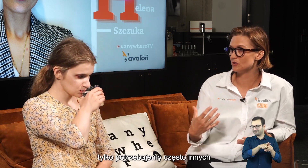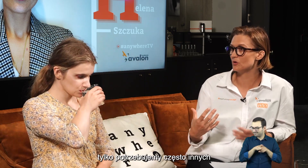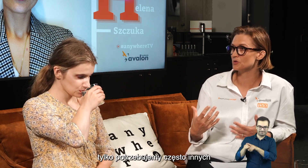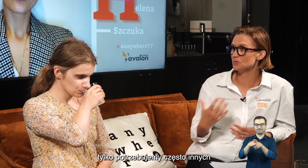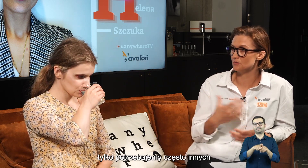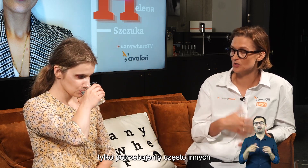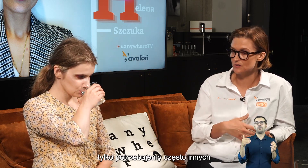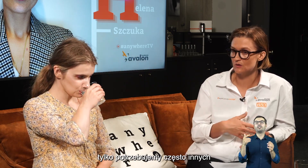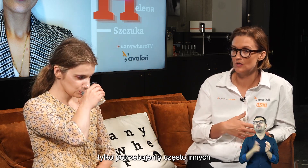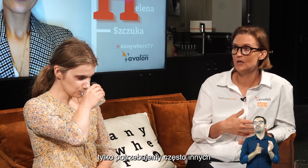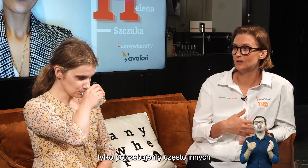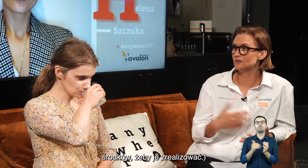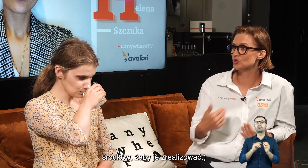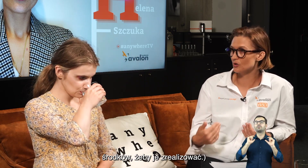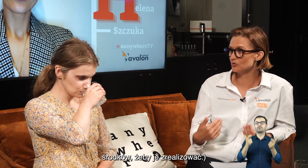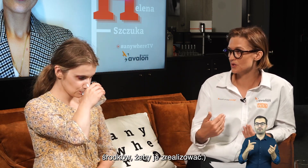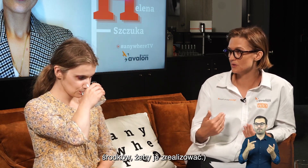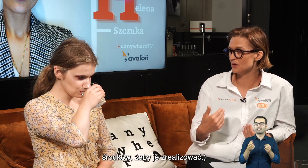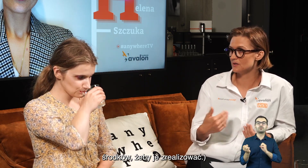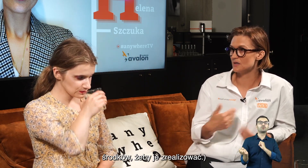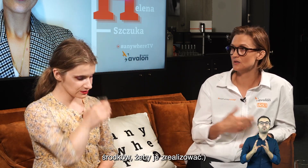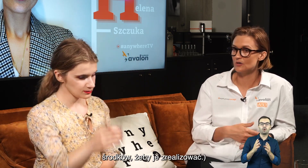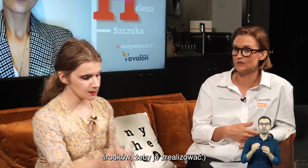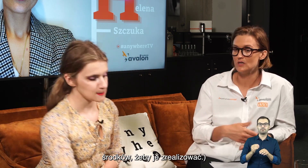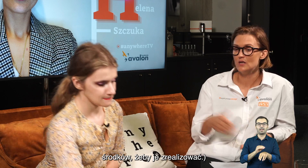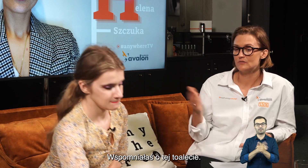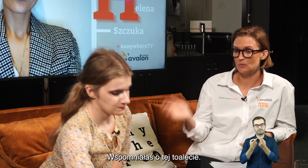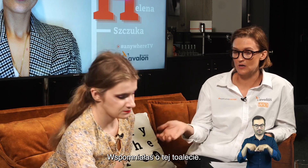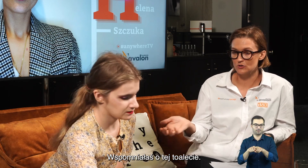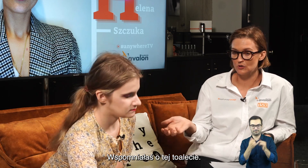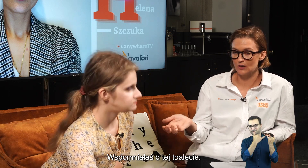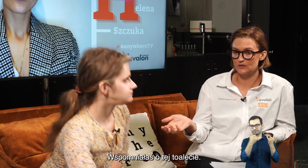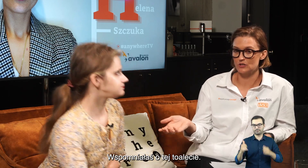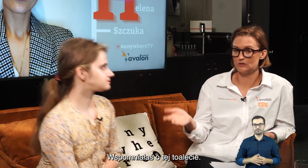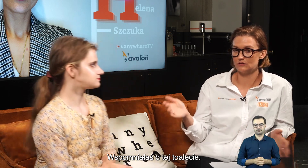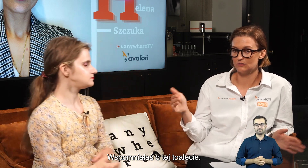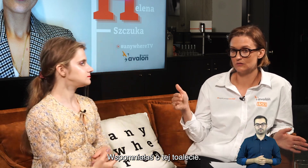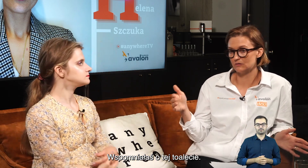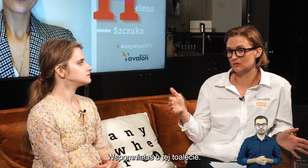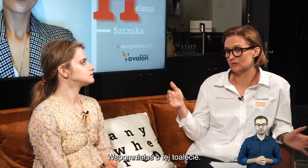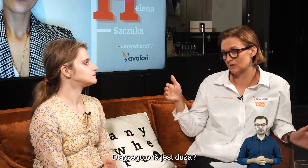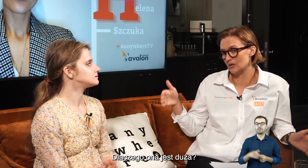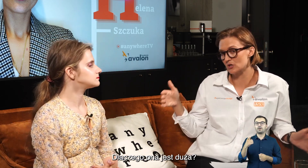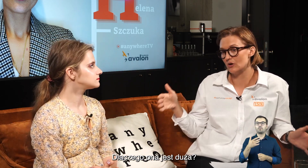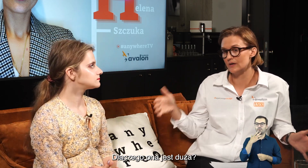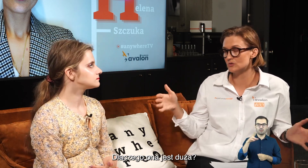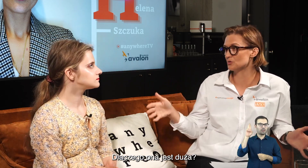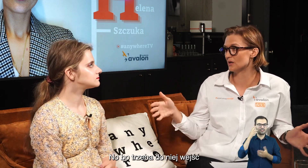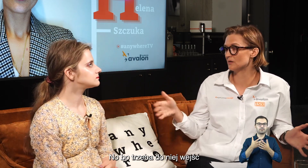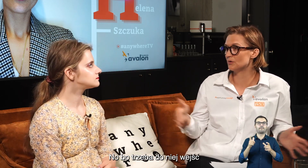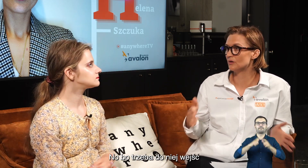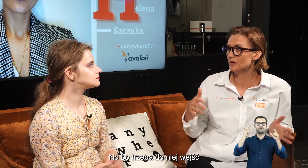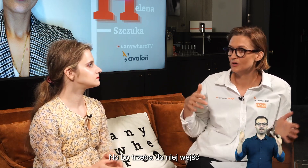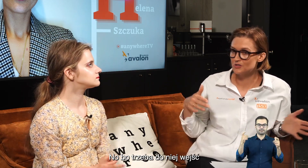same, tylko potrzebujemy często innych środków, żeby je zrealizować. Wspomniałaś o tej toalecie. Metody, dokładnie. Dlaczego ona jest